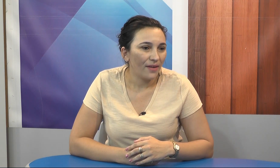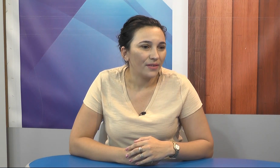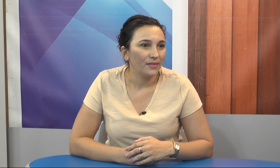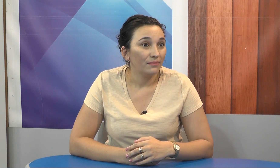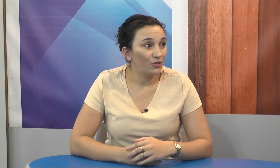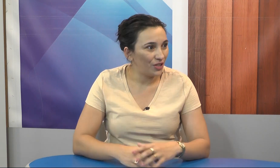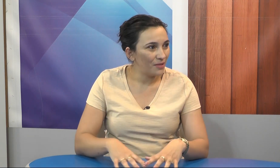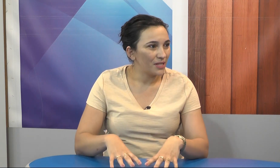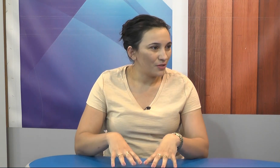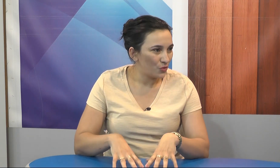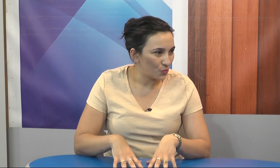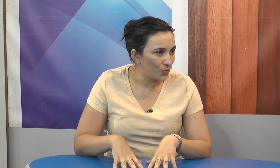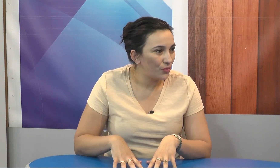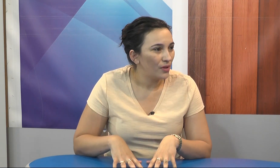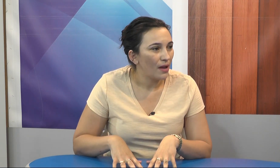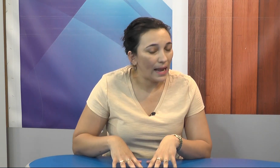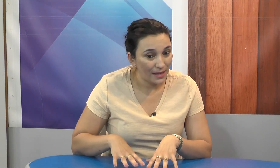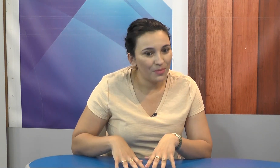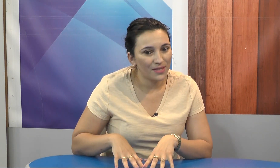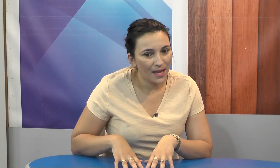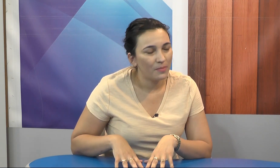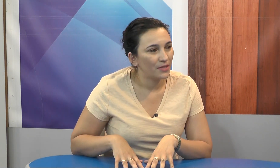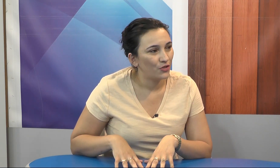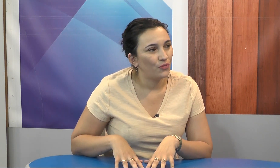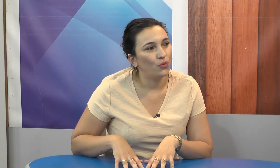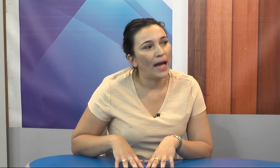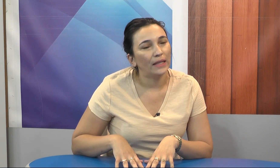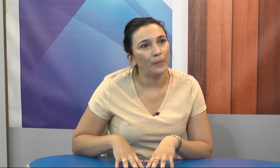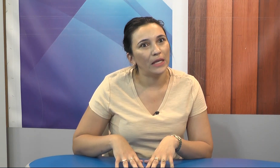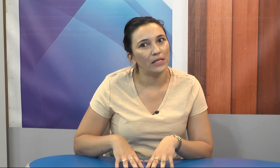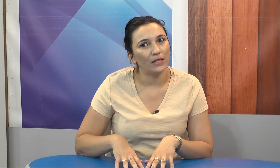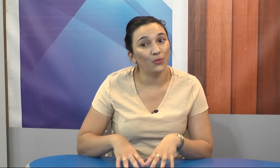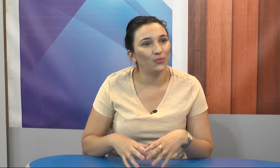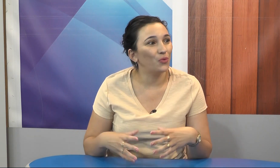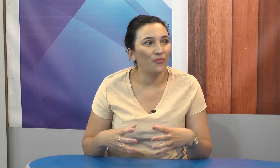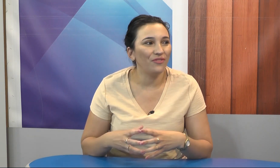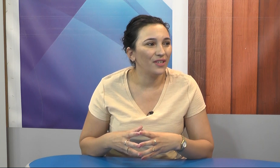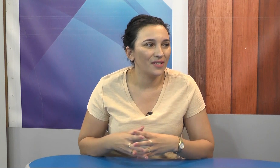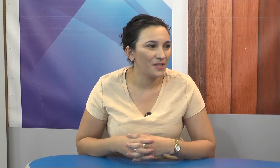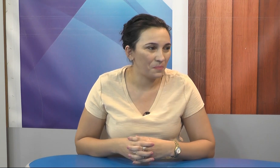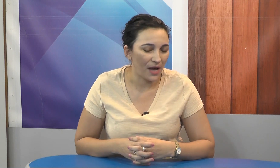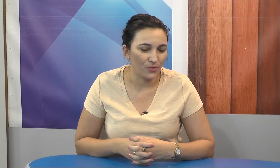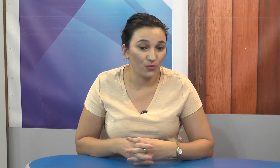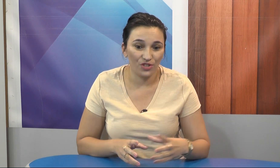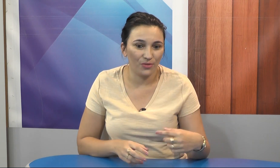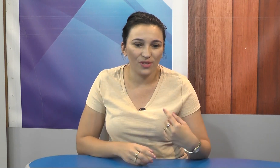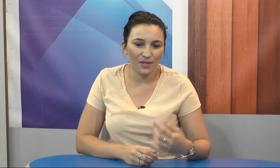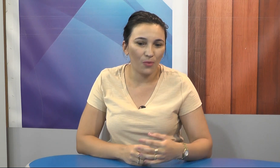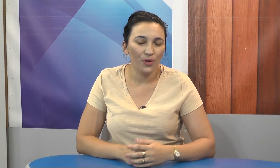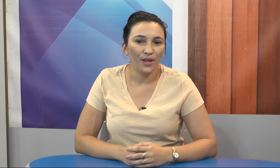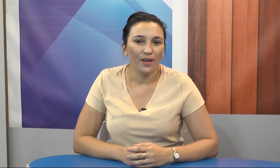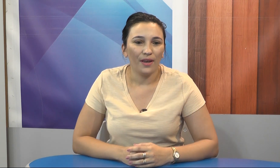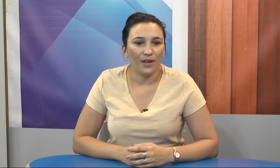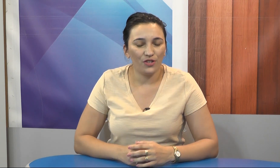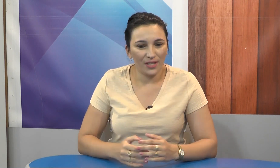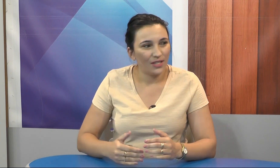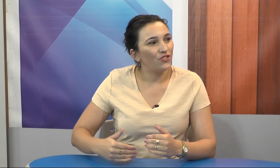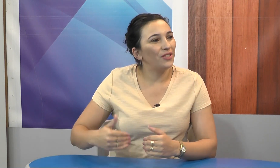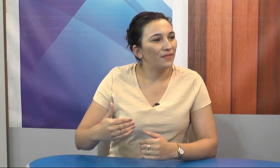morava, tinha bastante surdo, a Libras era bastante divulgada, mas eu não convivia nesse espaço, eu não tinha noção de que existia vários